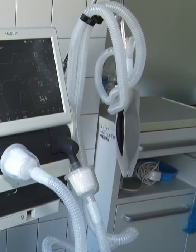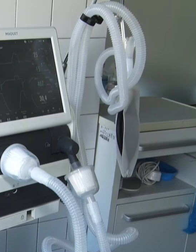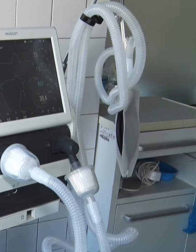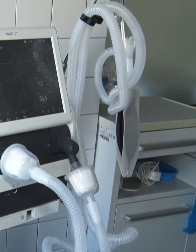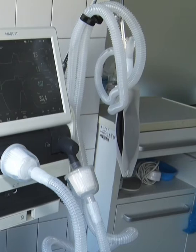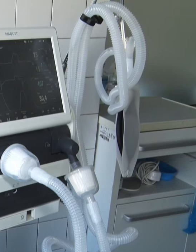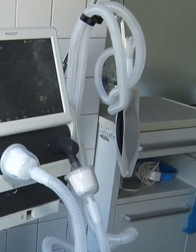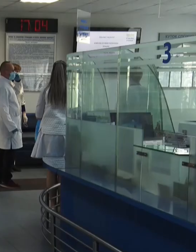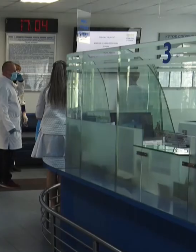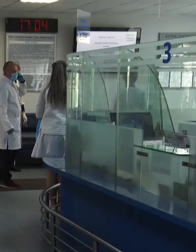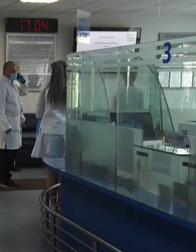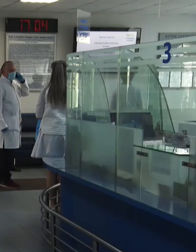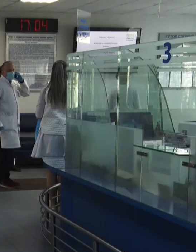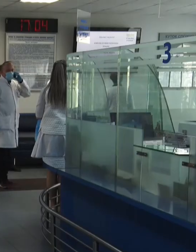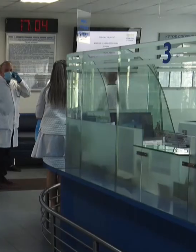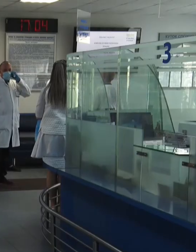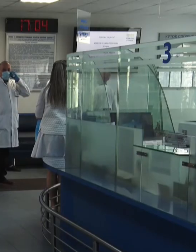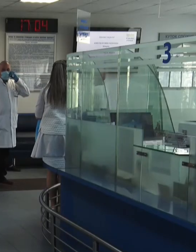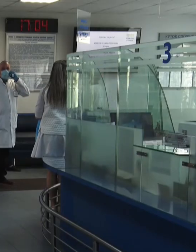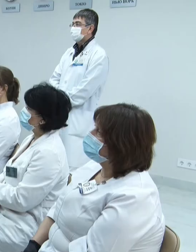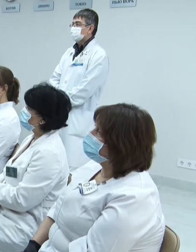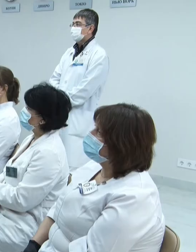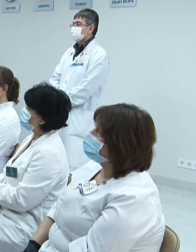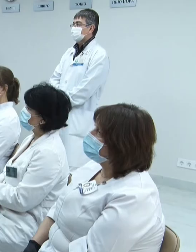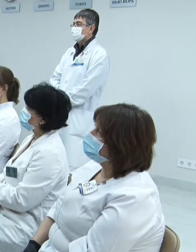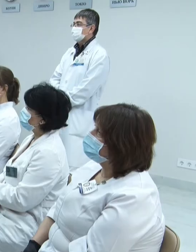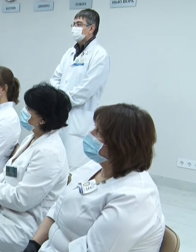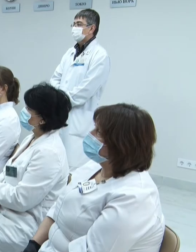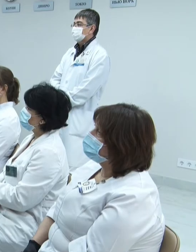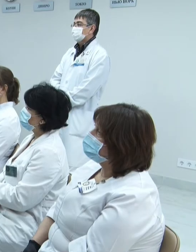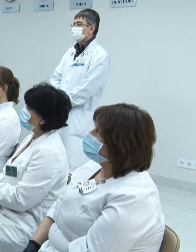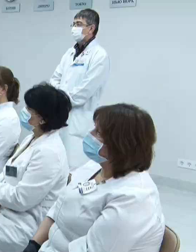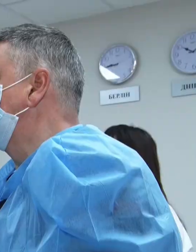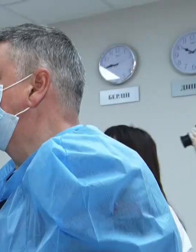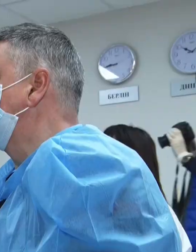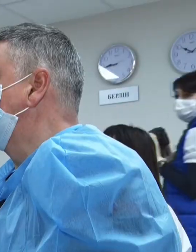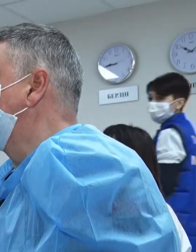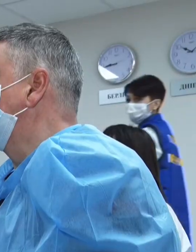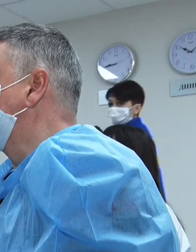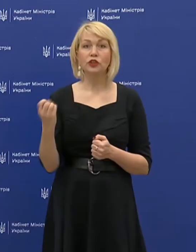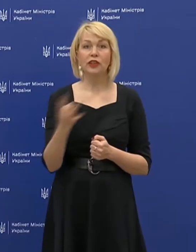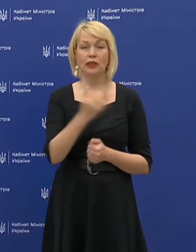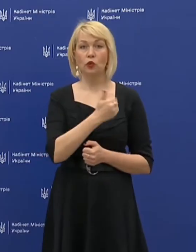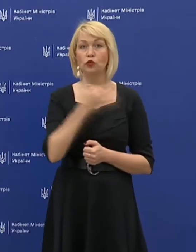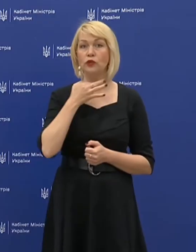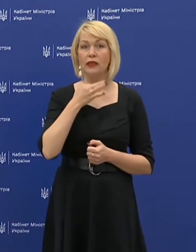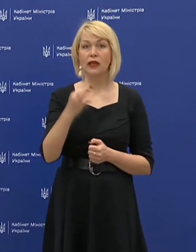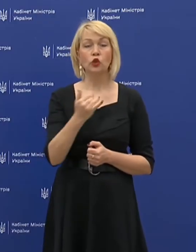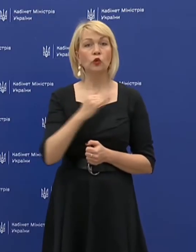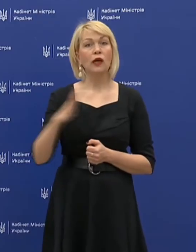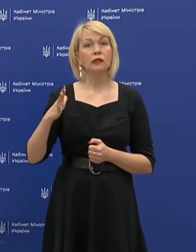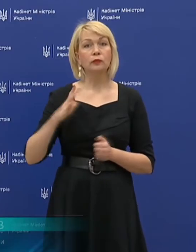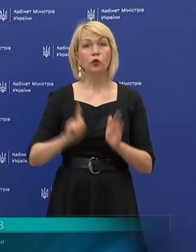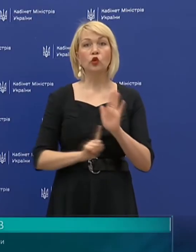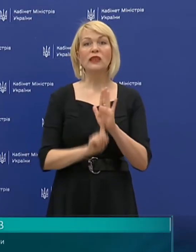а також міських лікарень Дніпра, Кривого Рогу, Нікополя, Кам'янського, 1 Травенська. У нас було